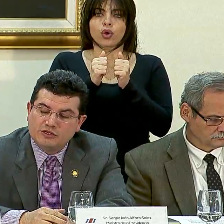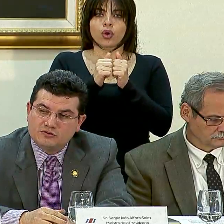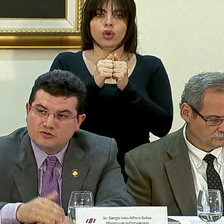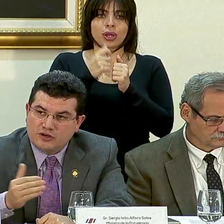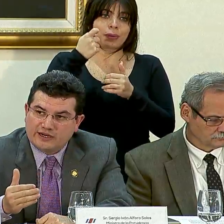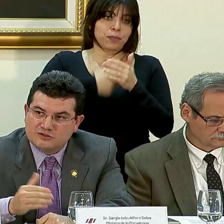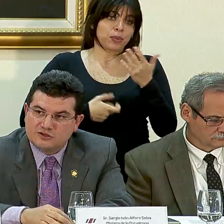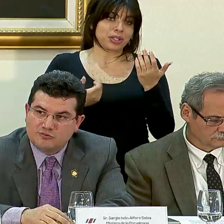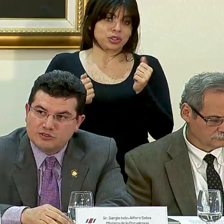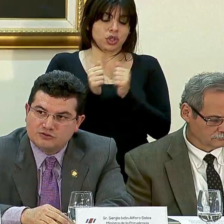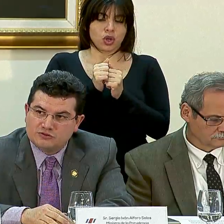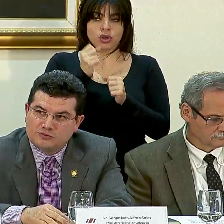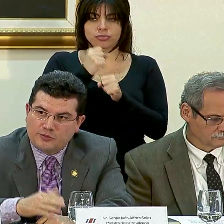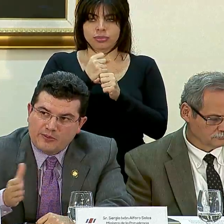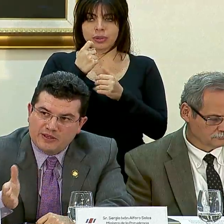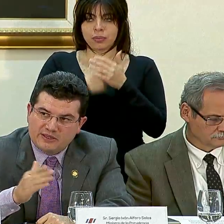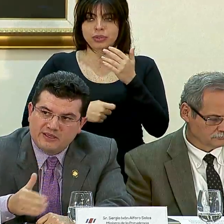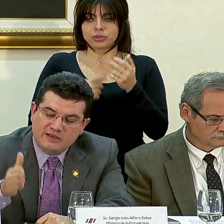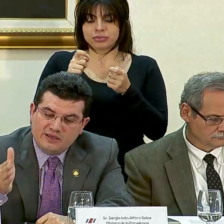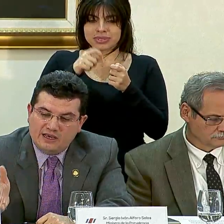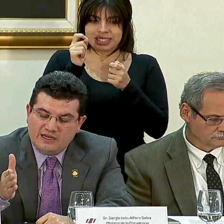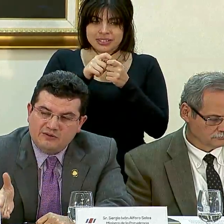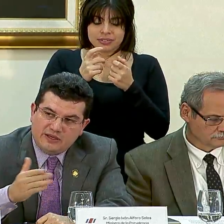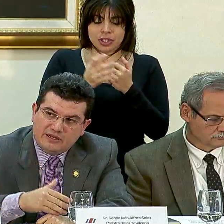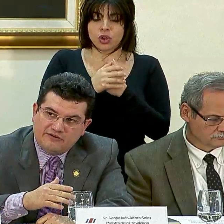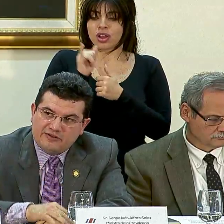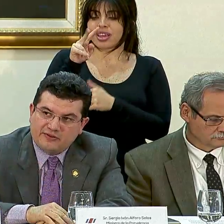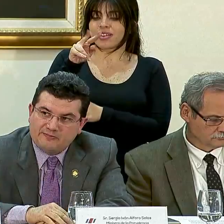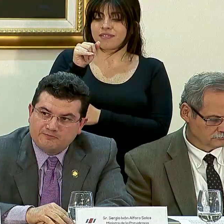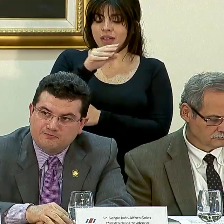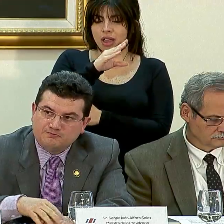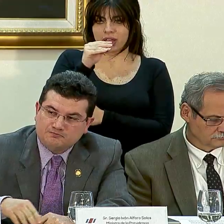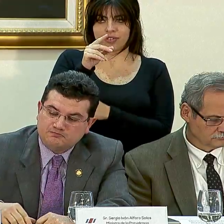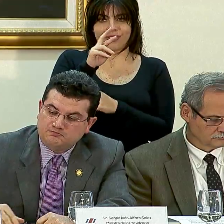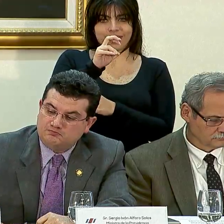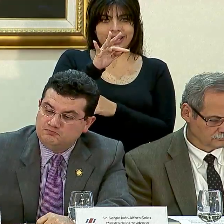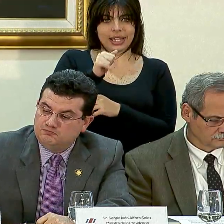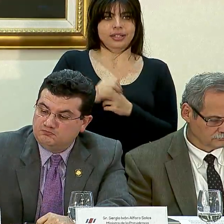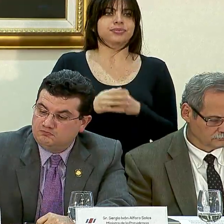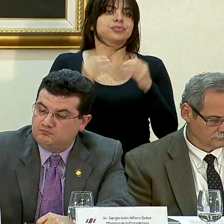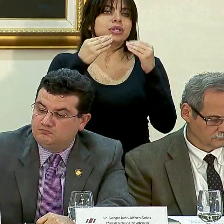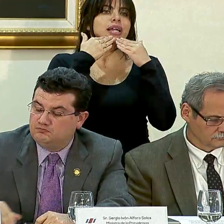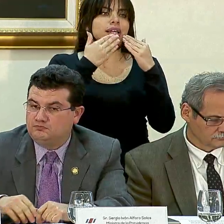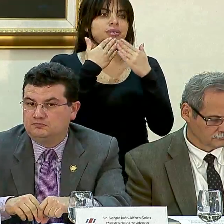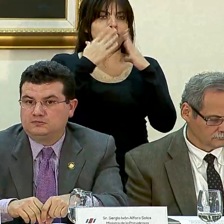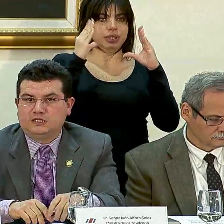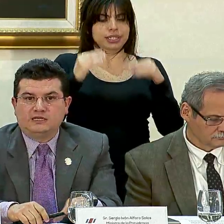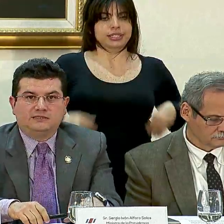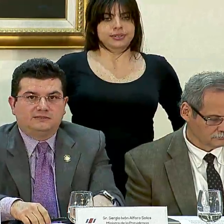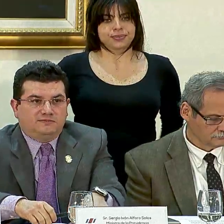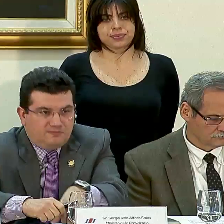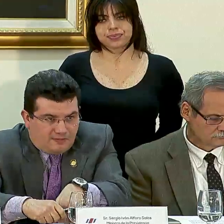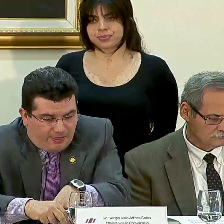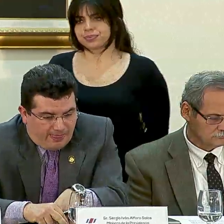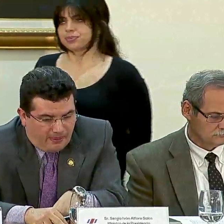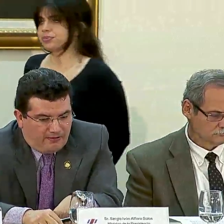con los impuestos, con la creación de impuestos, propiamente el IVA y la renta. Muchas gracias, muy buenas tardes. Sí.